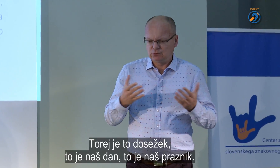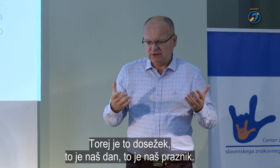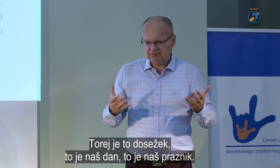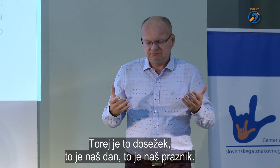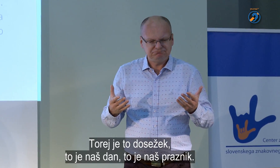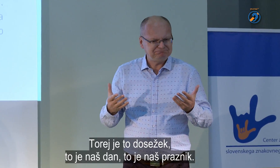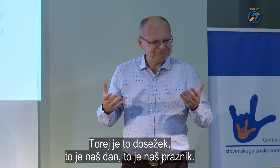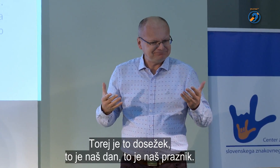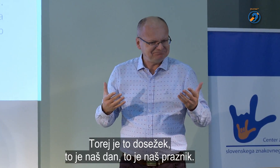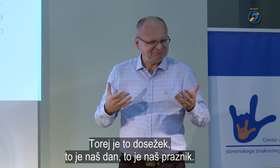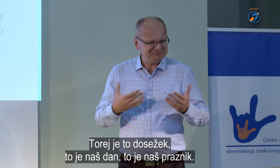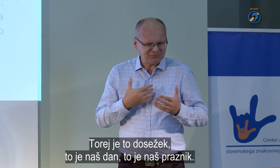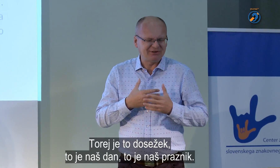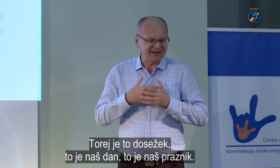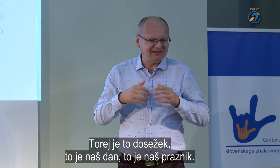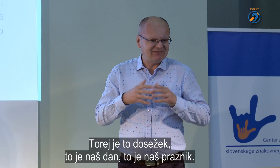jezika.